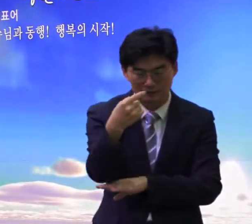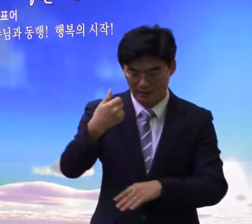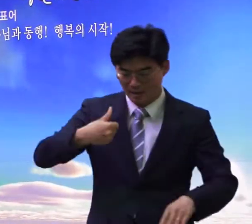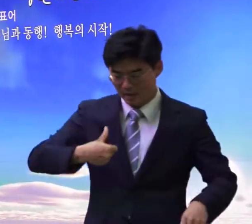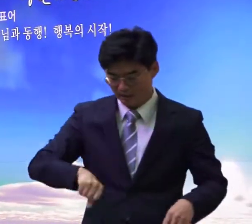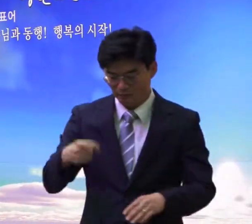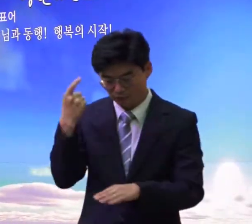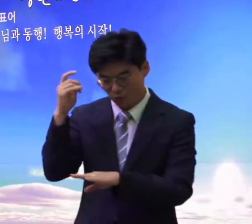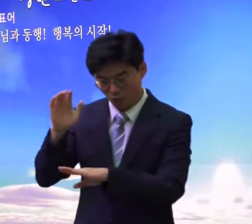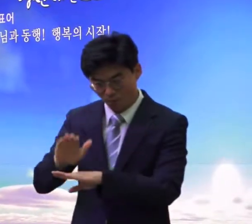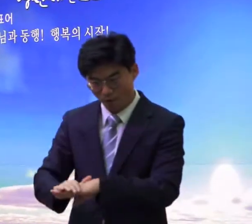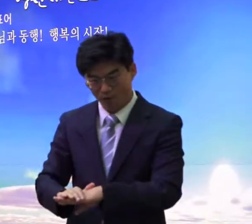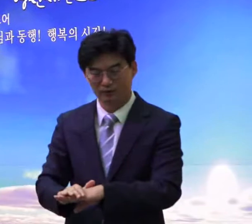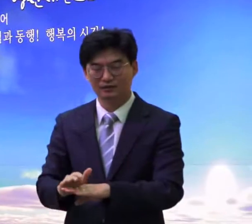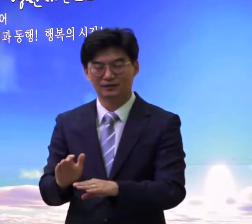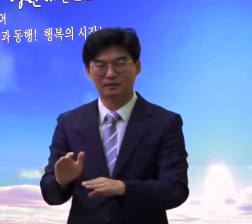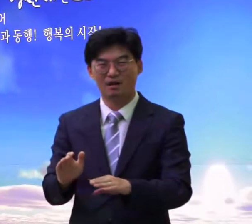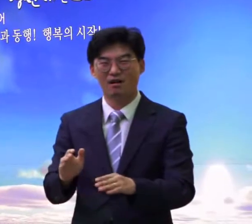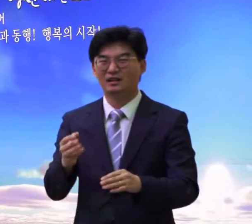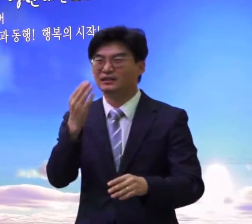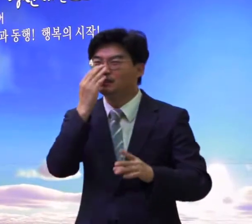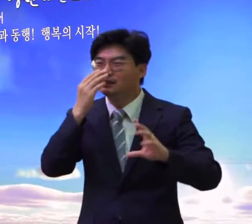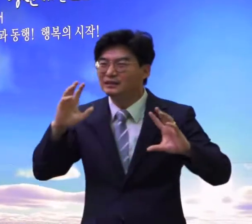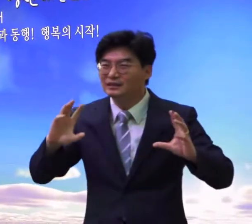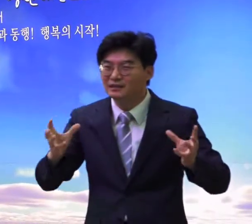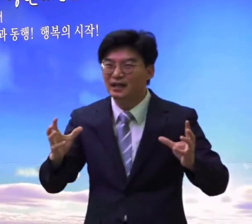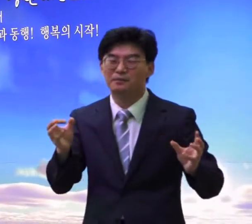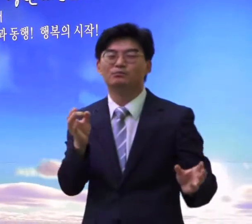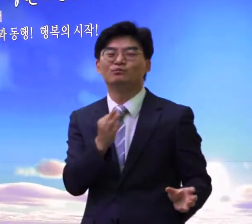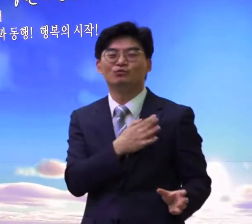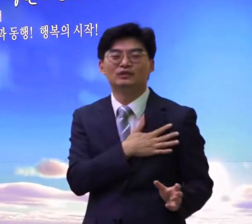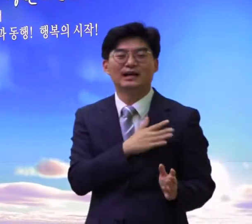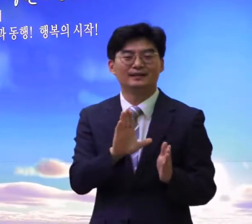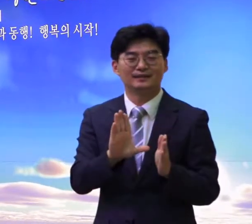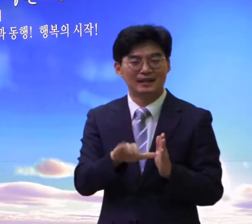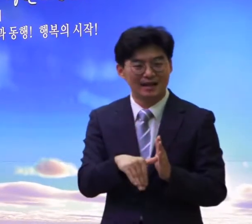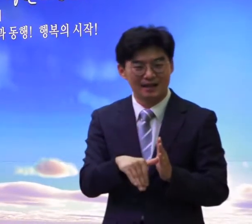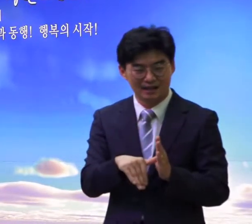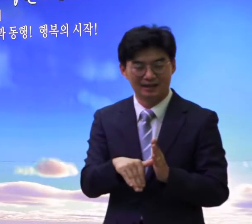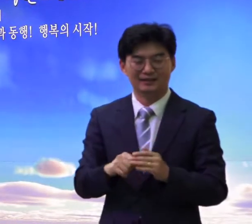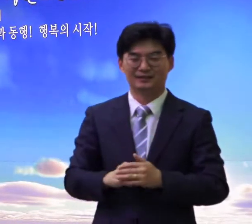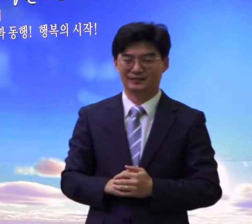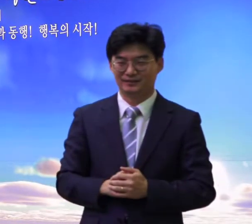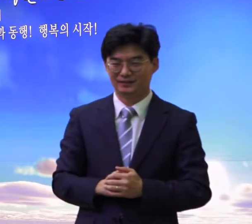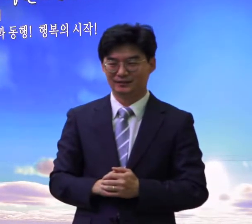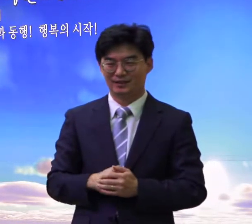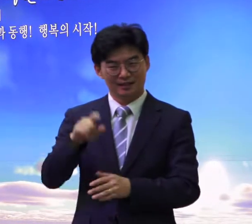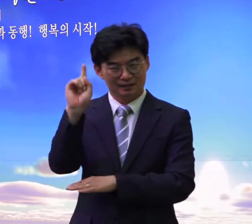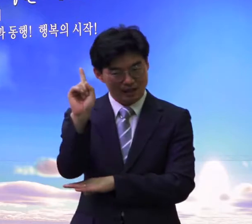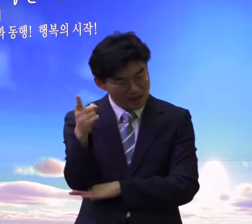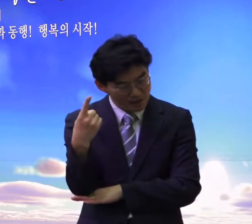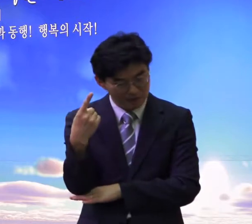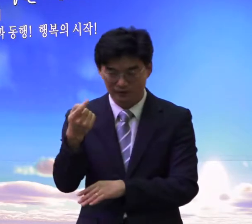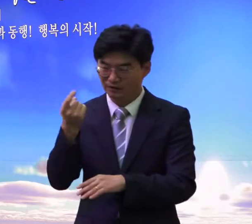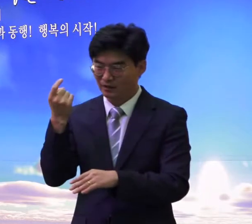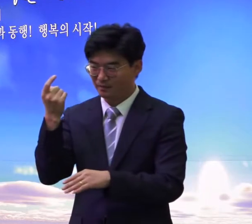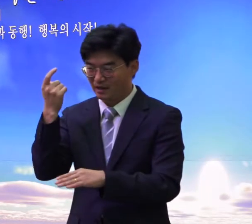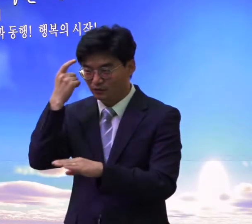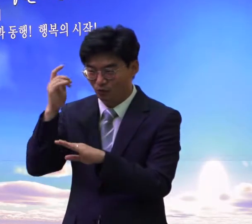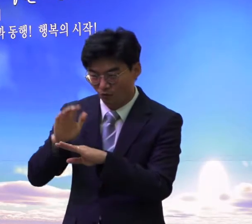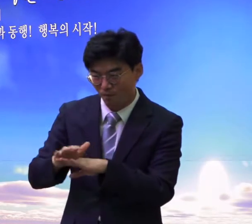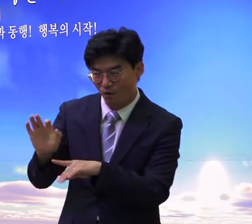떠올립니다. 실제로 이스라엘 역사에서 다윗과 솔로몬으로 이어지는 이 80년의